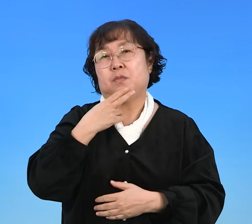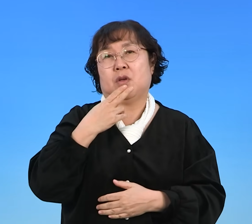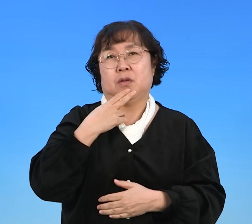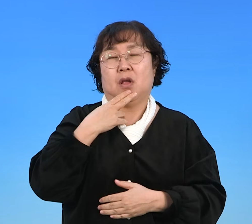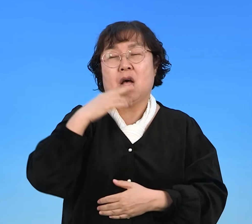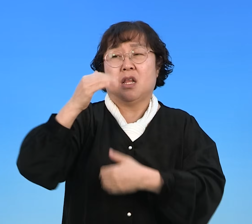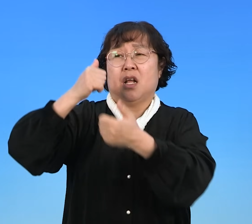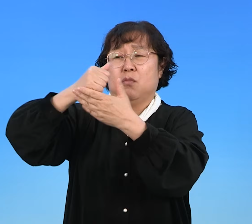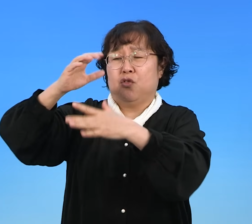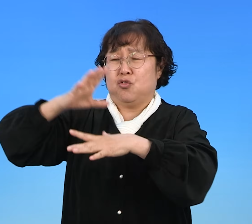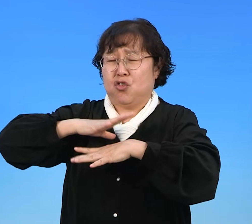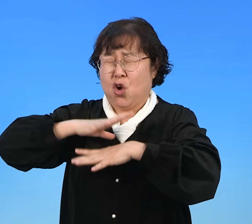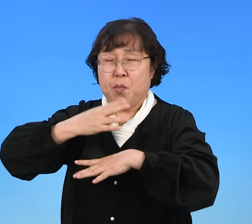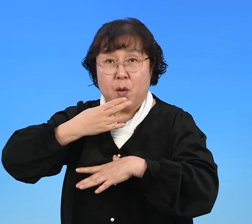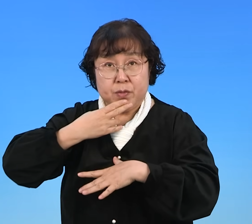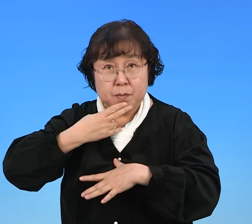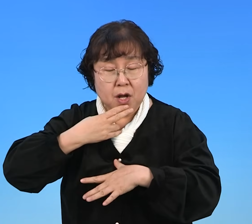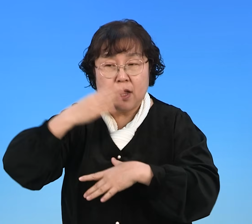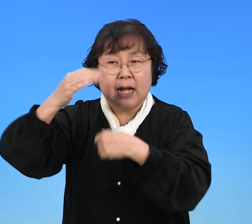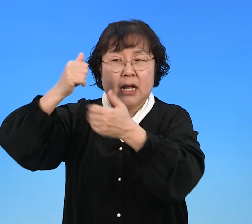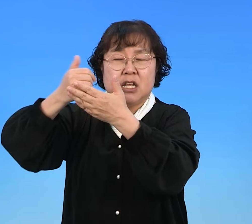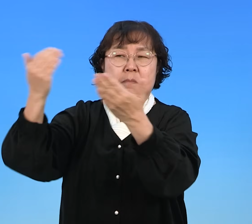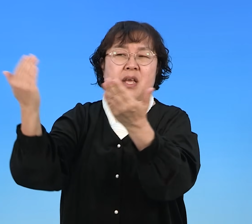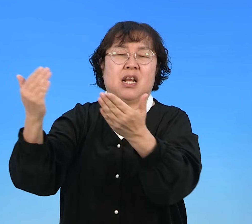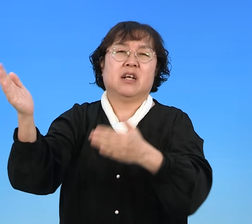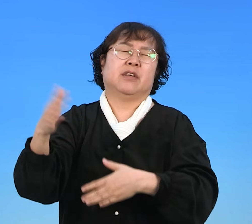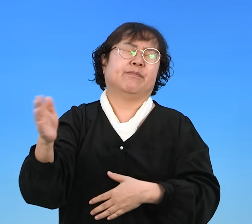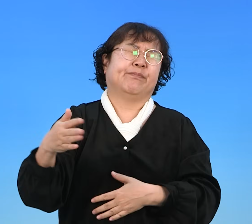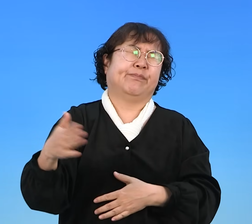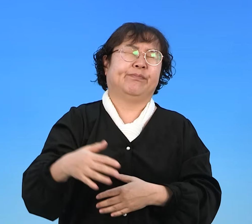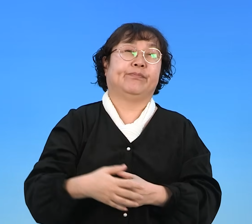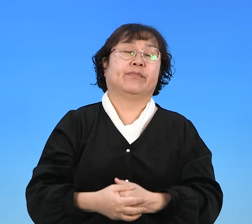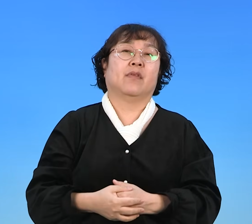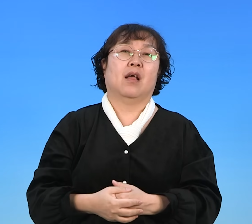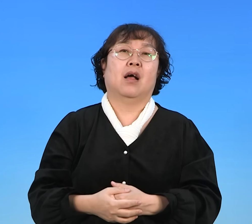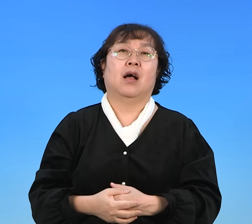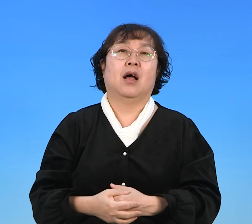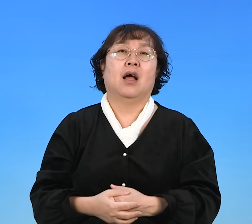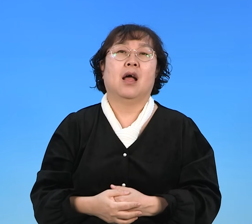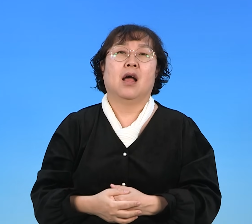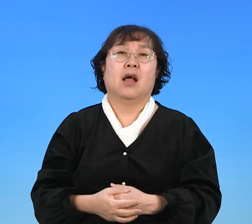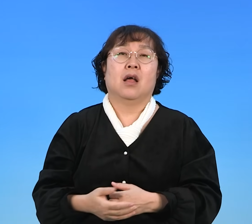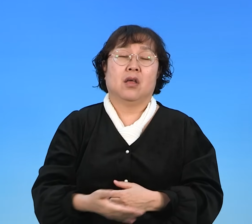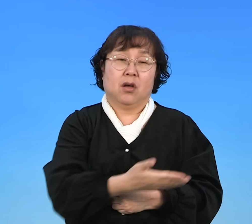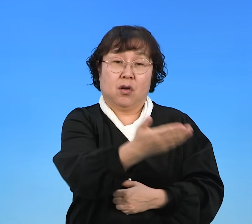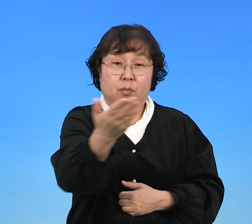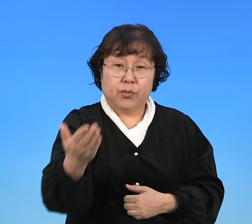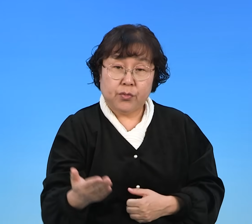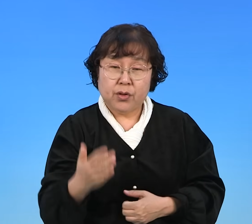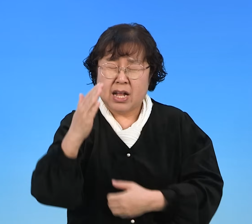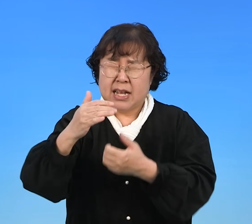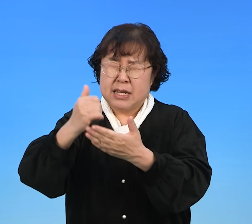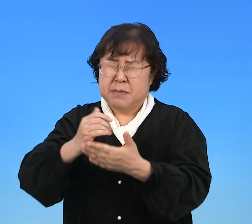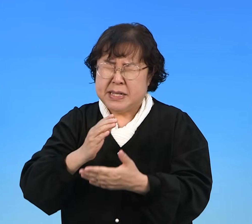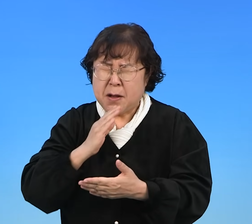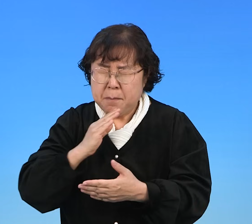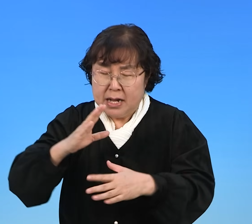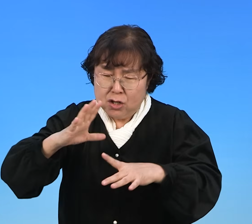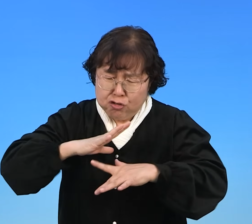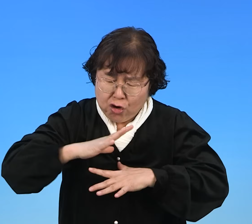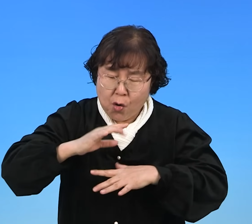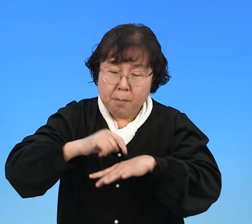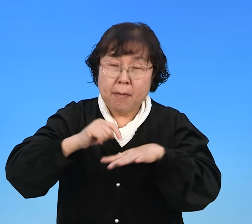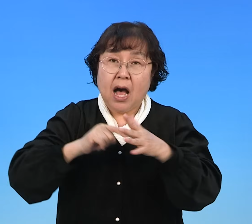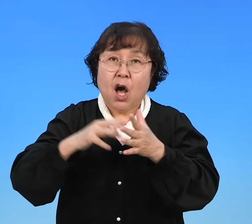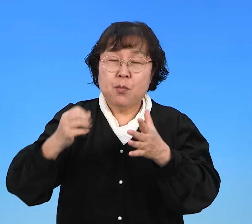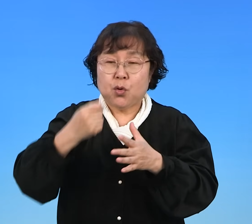않는데, 하나님을 두려워하지 않는데 하나님의 일하심은 없습니다. 여러분, 하나님 두려워하세요? 정말 두려운